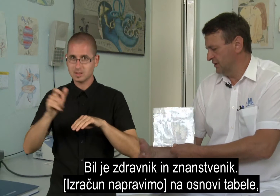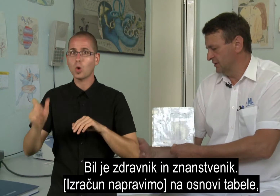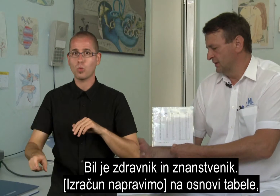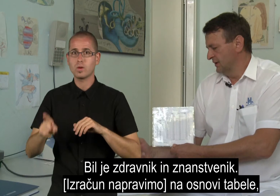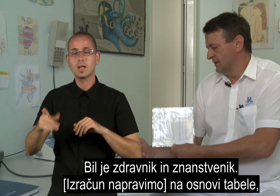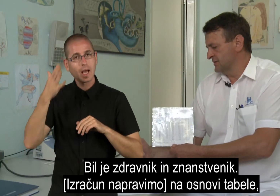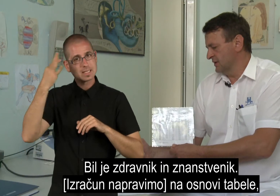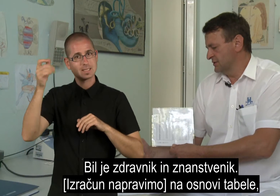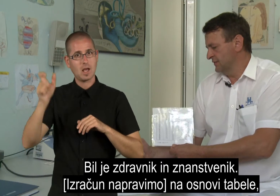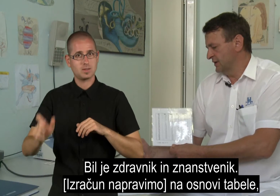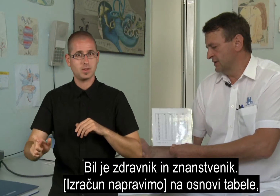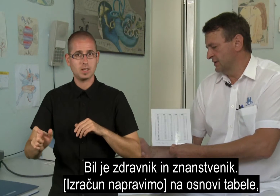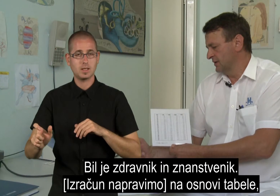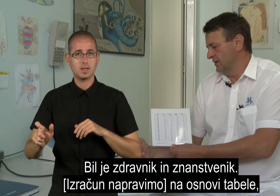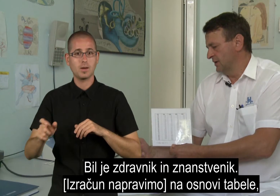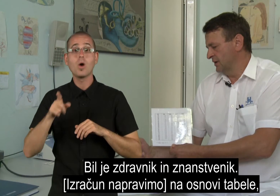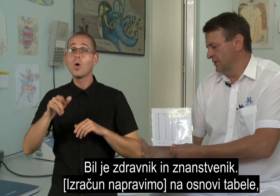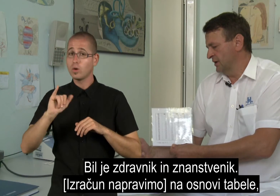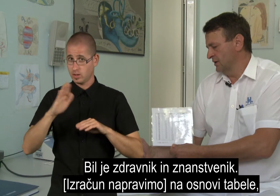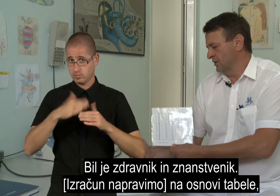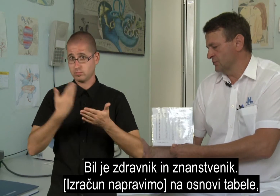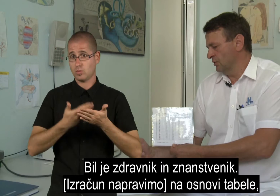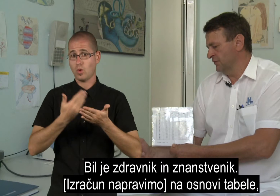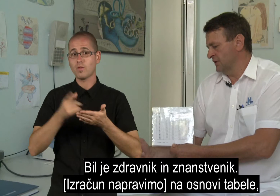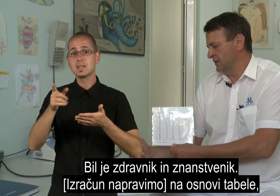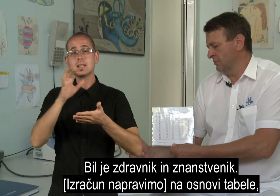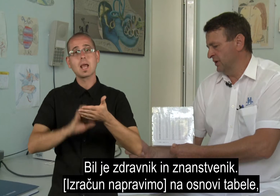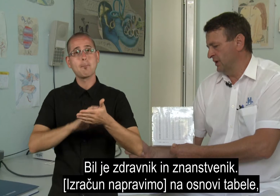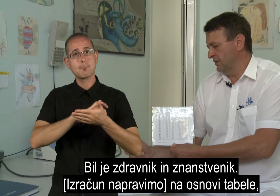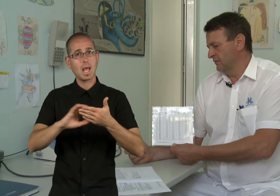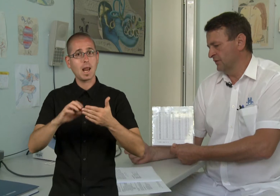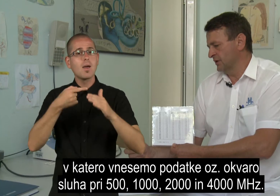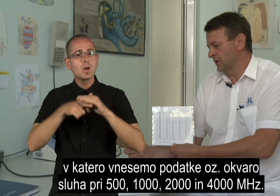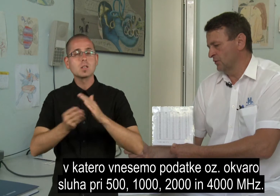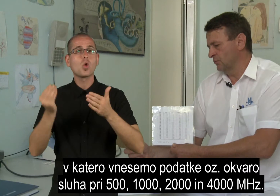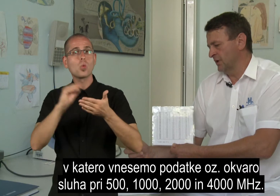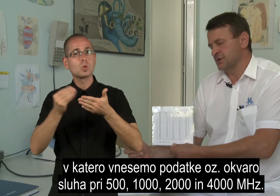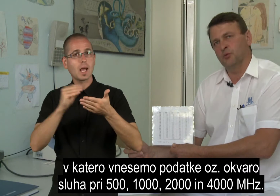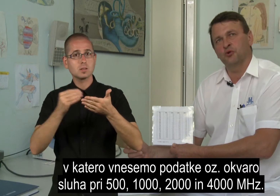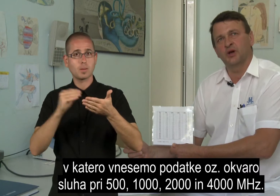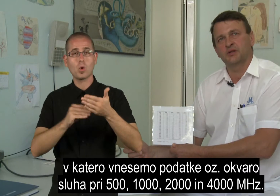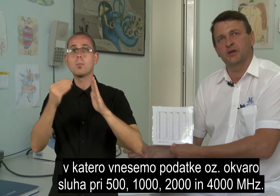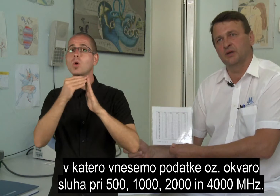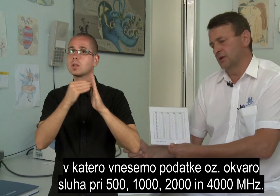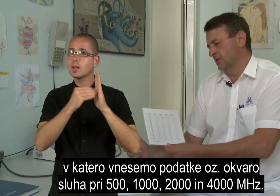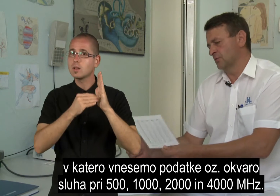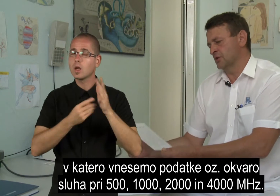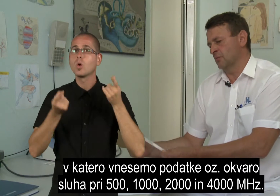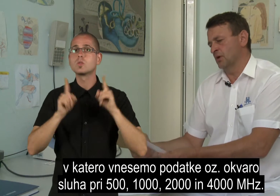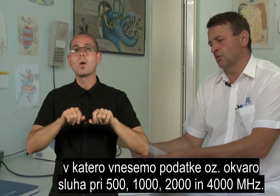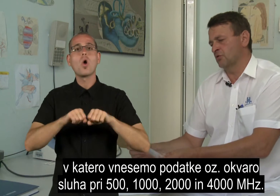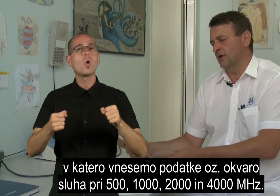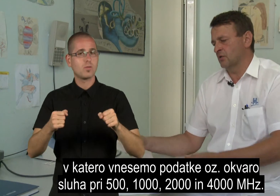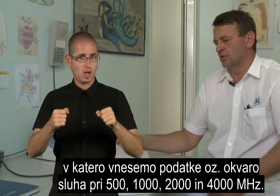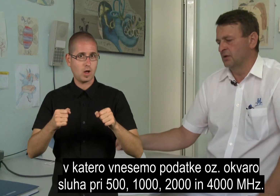zdravnik, znanstvenik, in je na osnovi te tabele, v katero vnesemo podatke